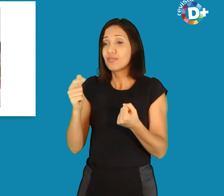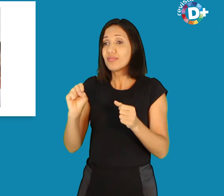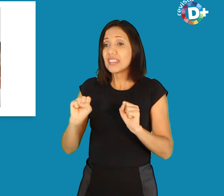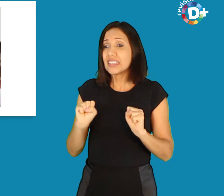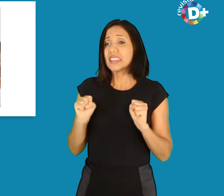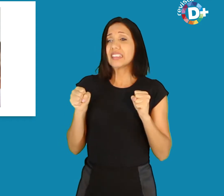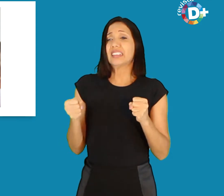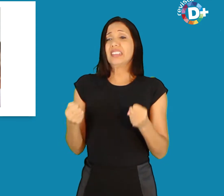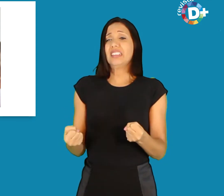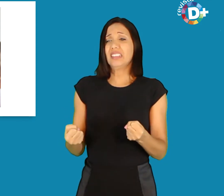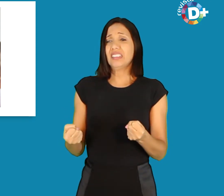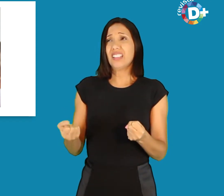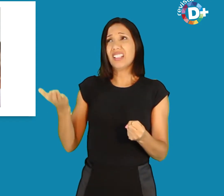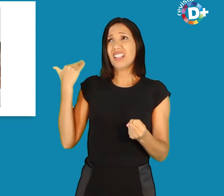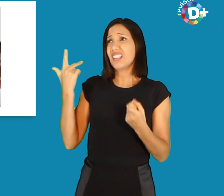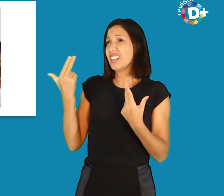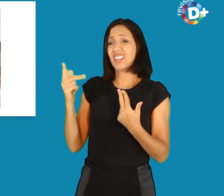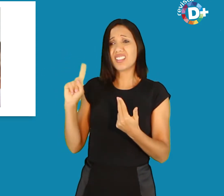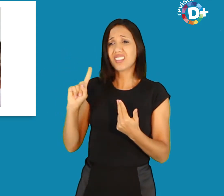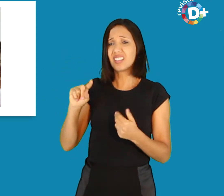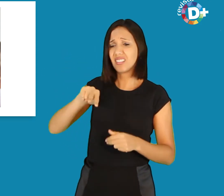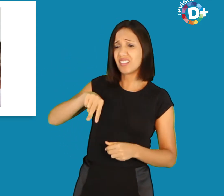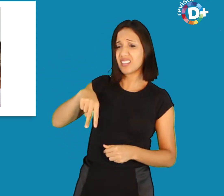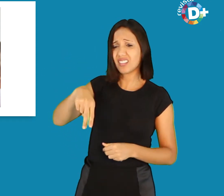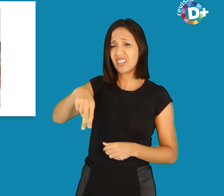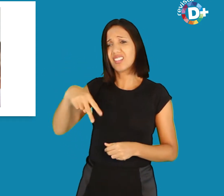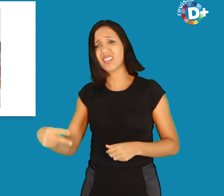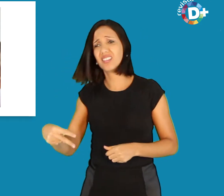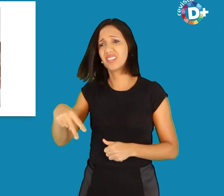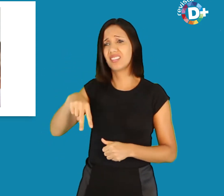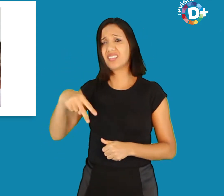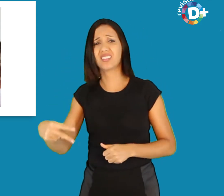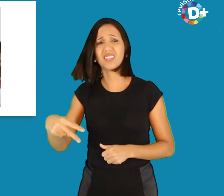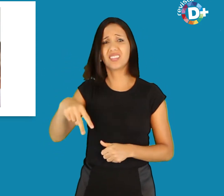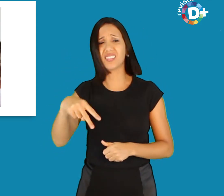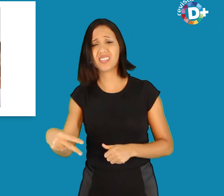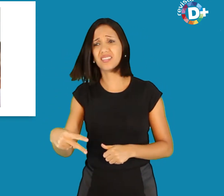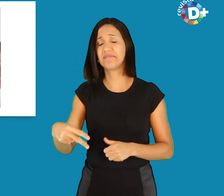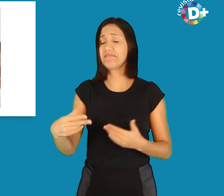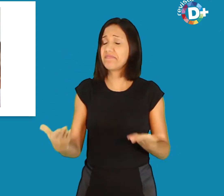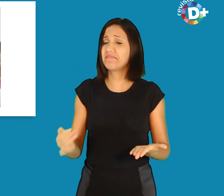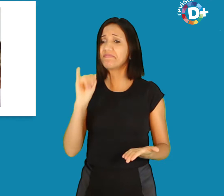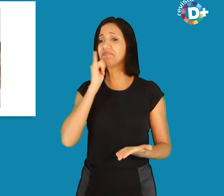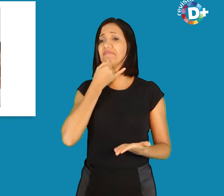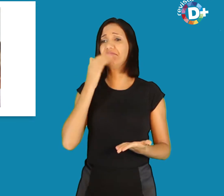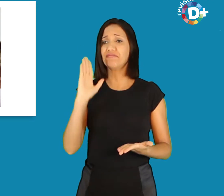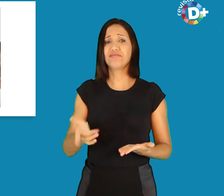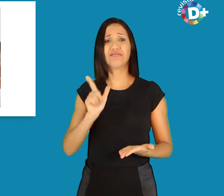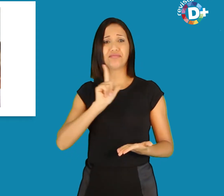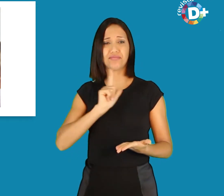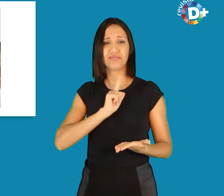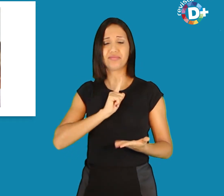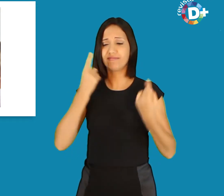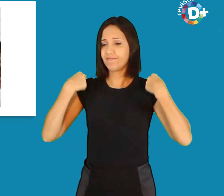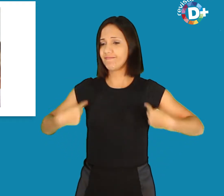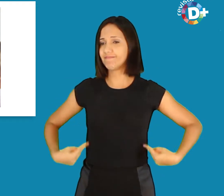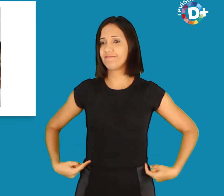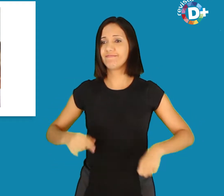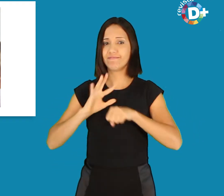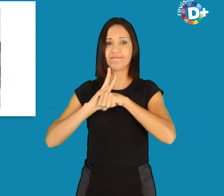afirma a caneta sobre o tratamento da doença rota explica que o ideal é